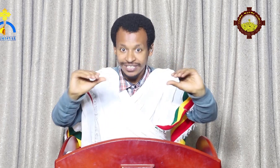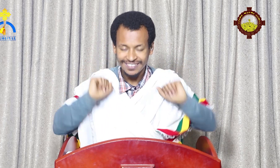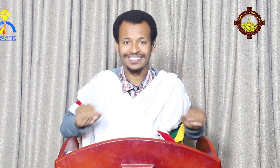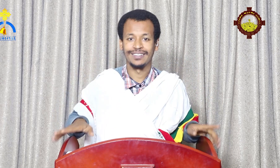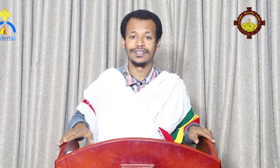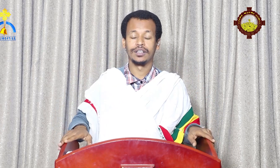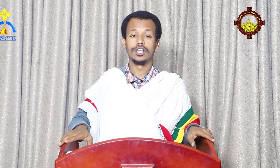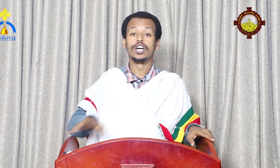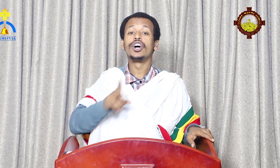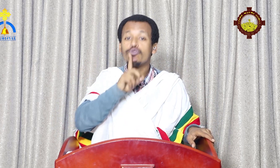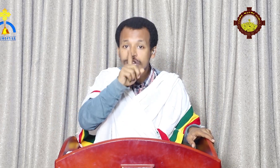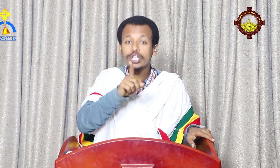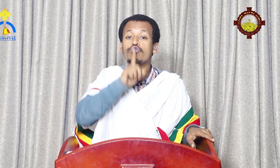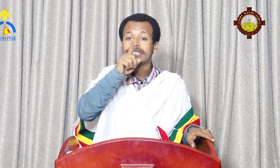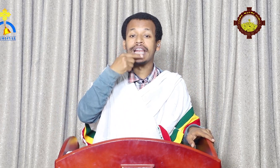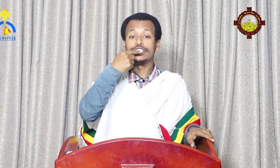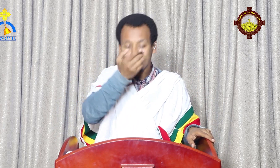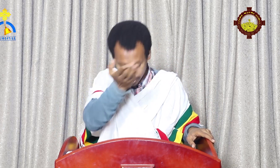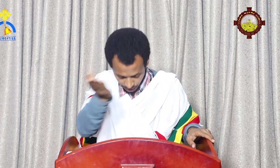ሲያስተምር እምነት እምነት እላችኋለሁ